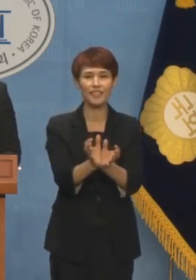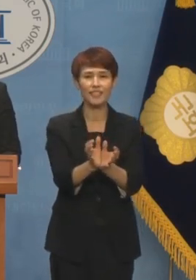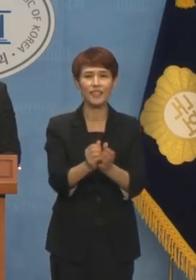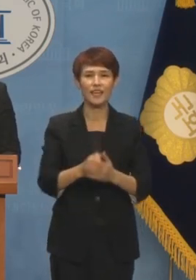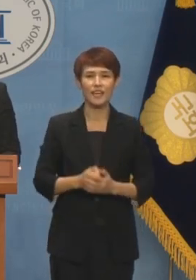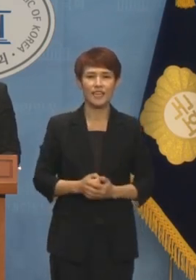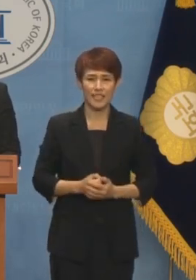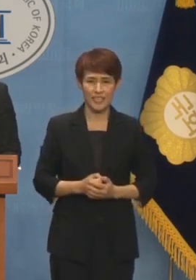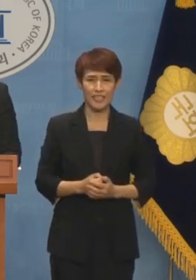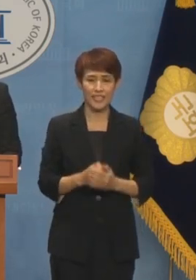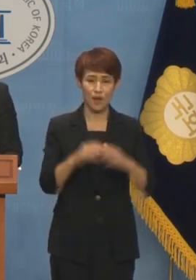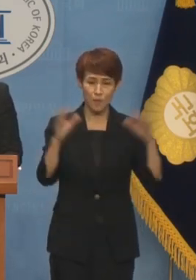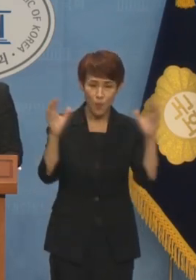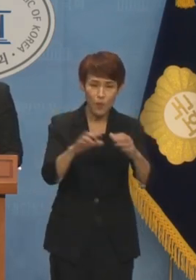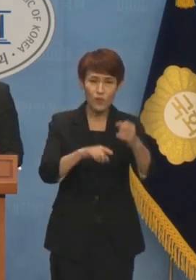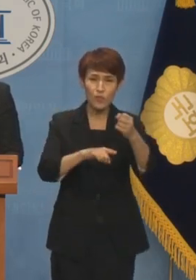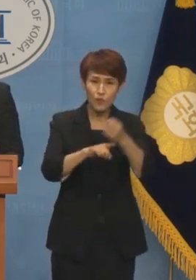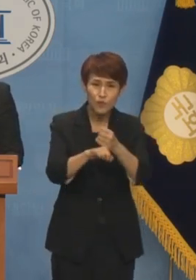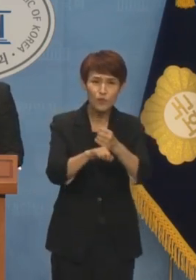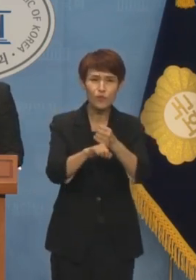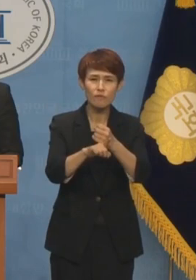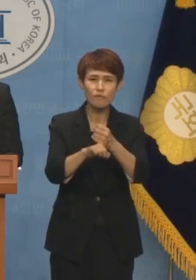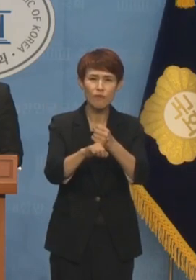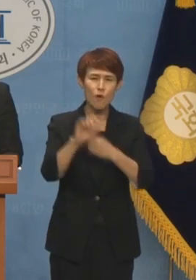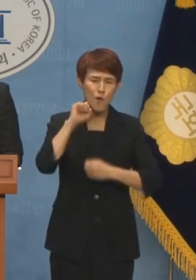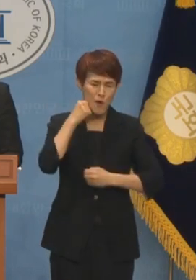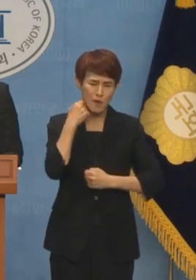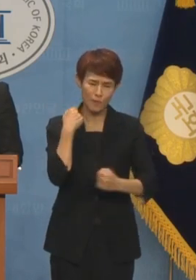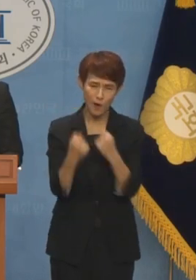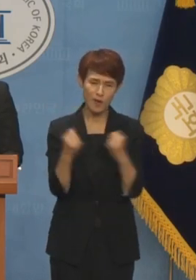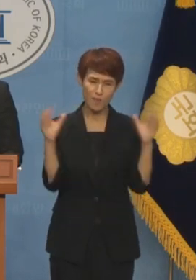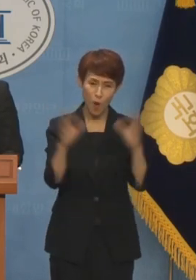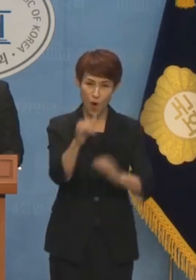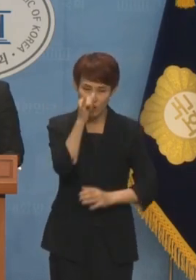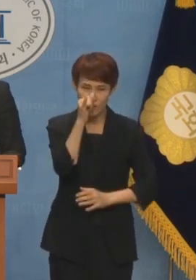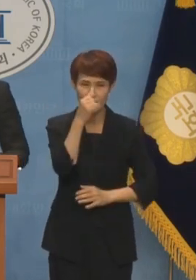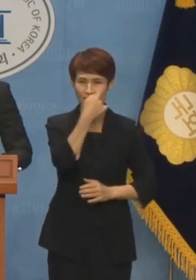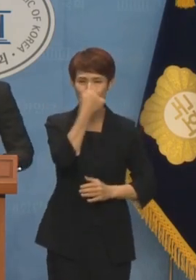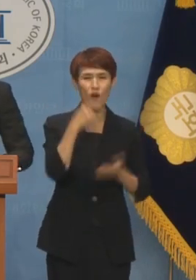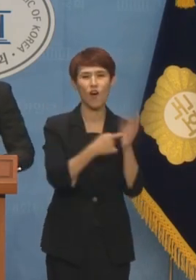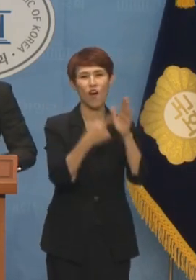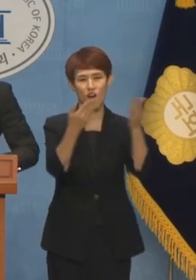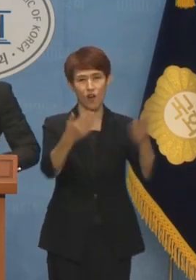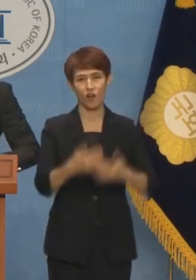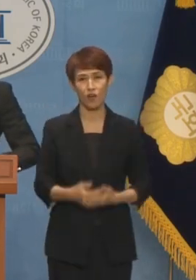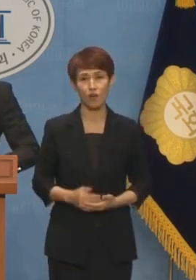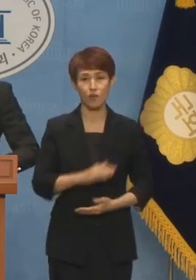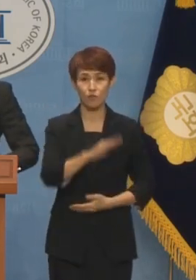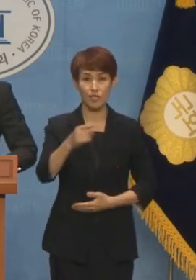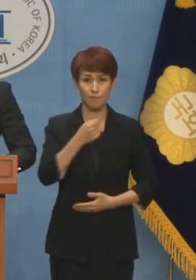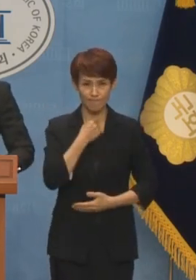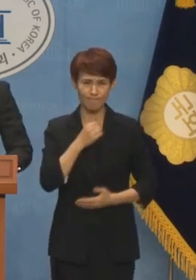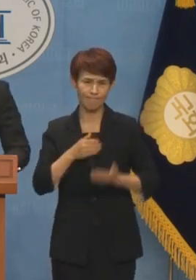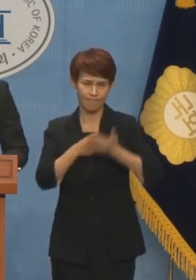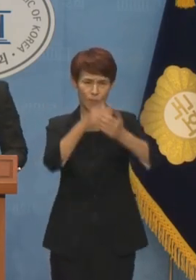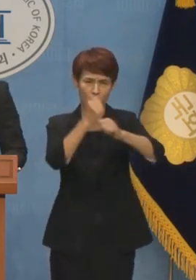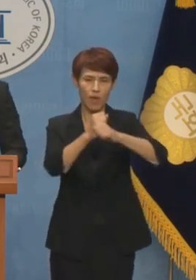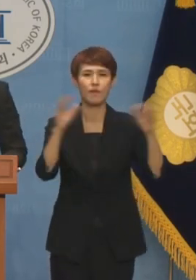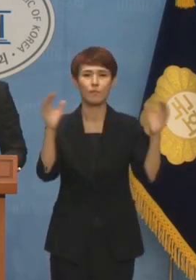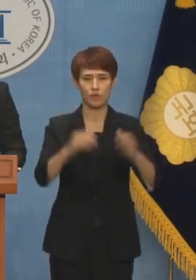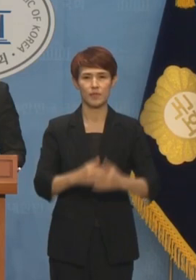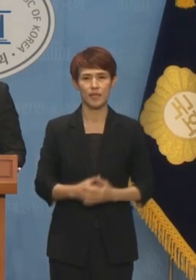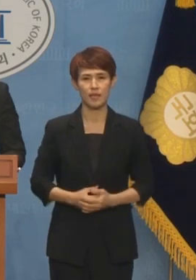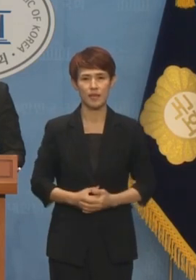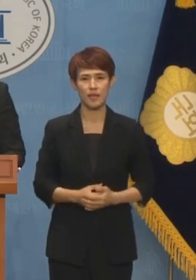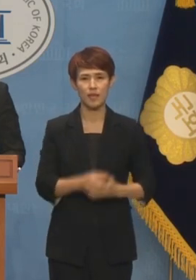이 개혁신당에 모인 이유를 증명하는 정당입니다. 우리는 할 말을 하기 위해서 모였습니다.